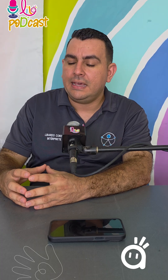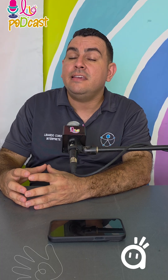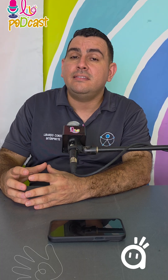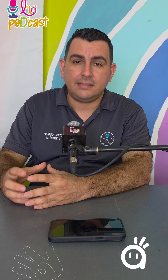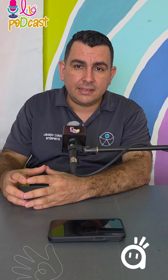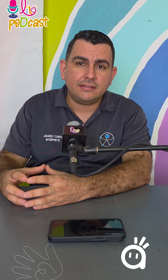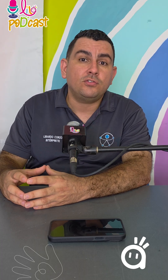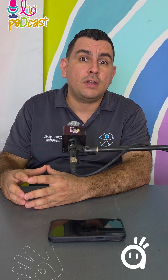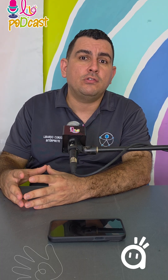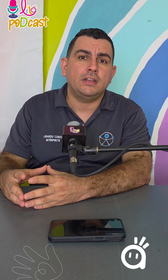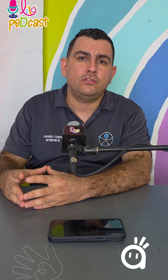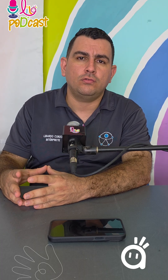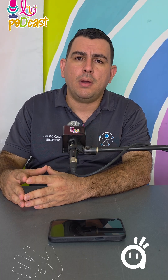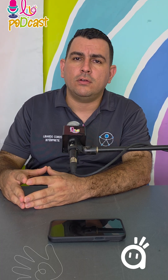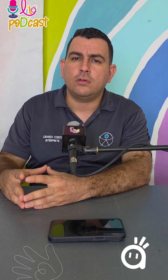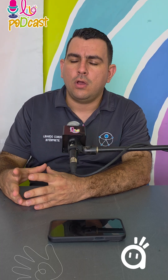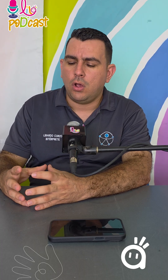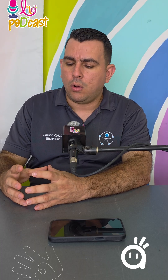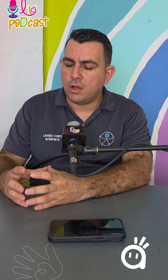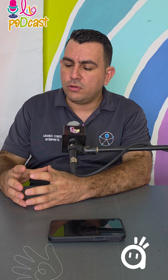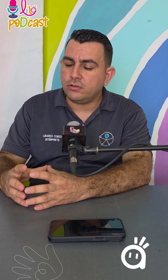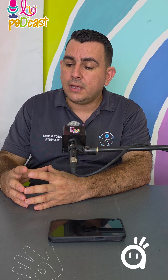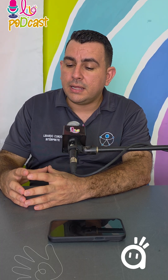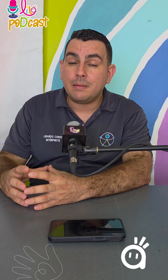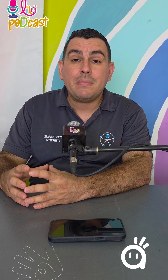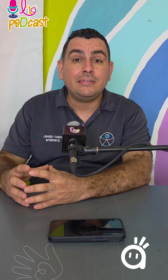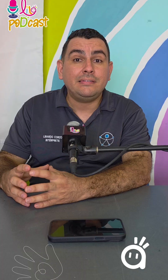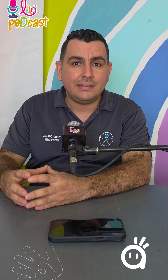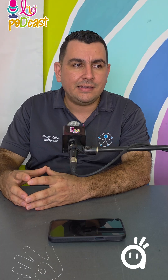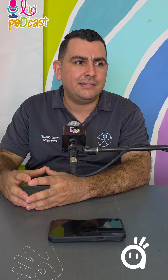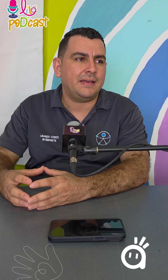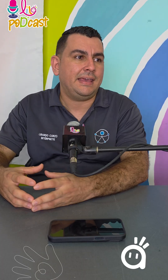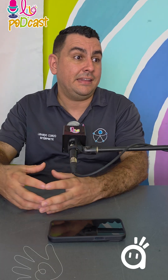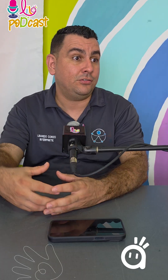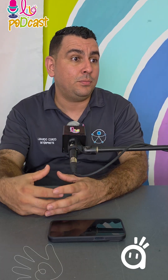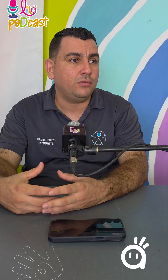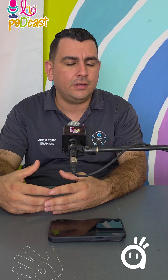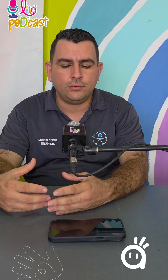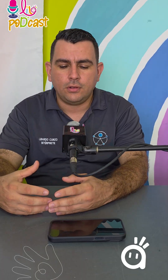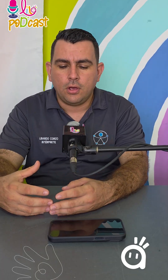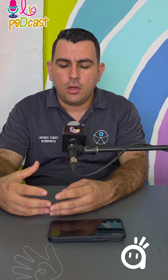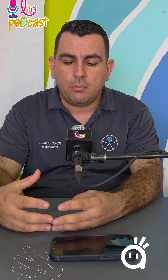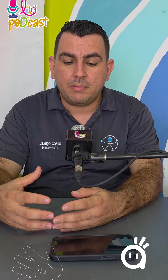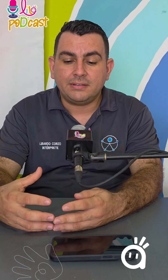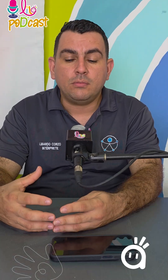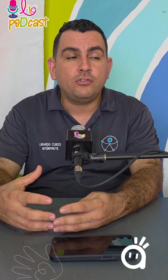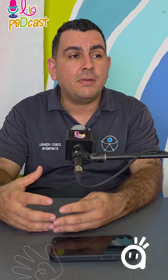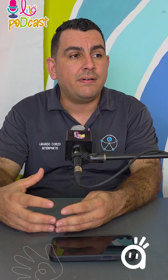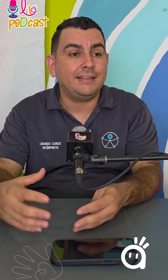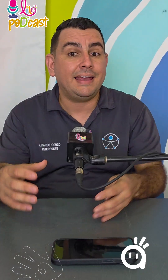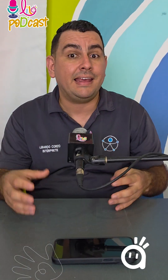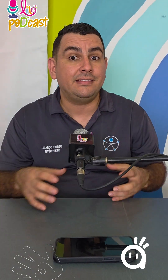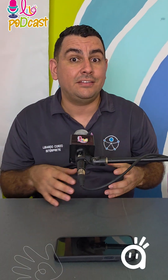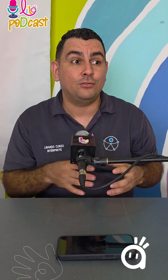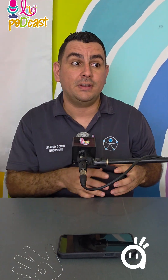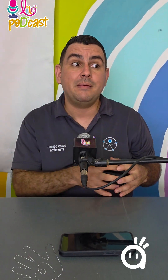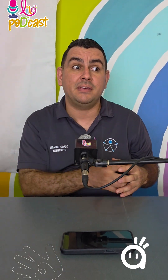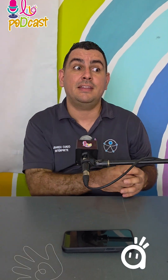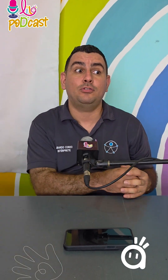e incidencias sobre los derechos humanos. Cuando ellos generan más incidencia en estos procesos, pues va a ser mucho más fácil que las instituciones empiecen a